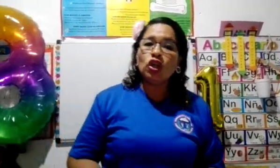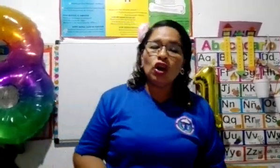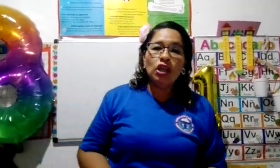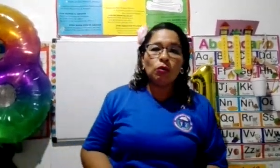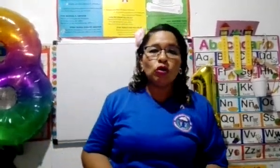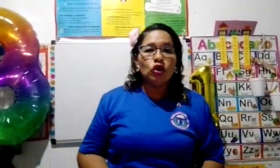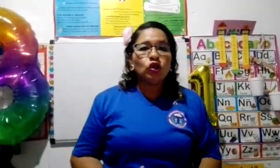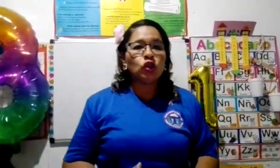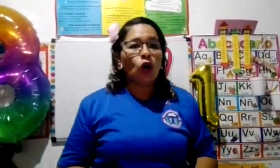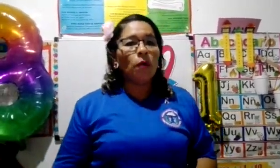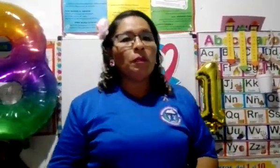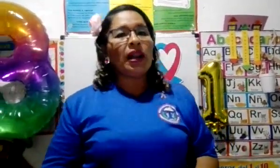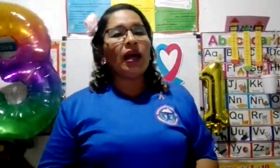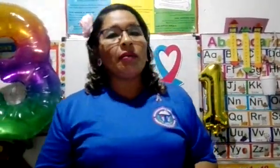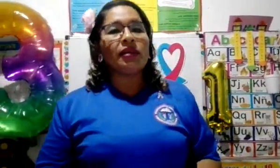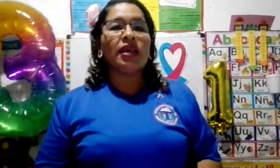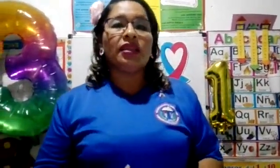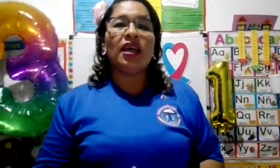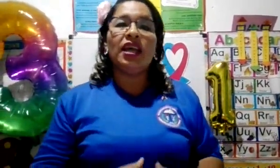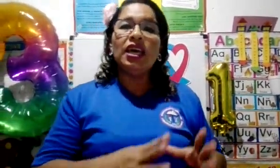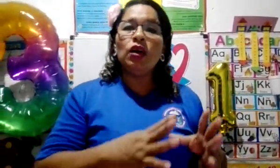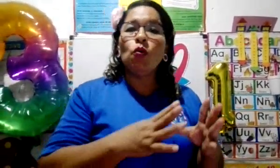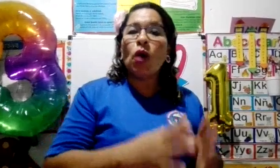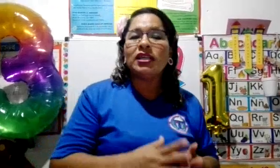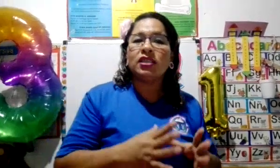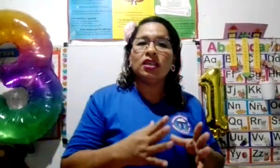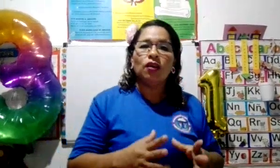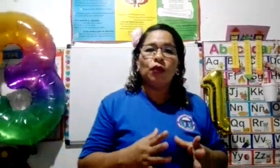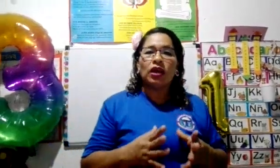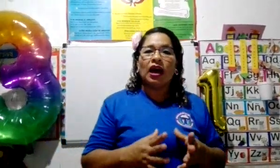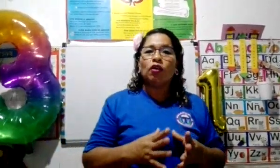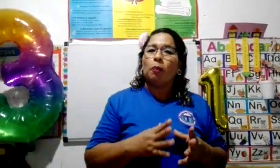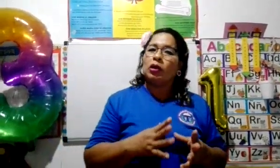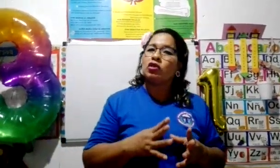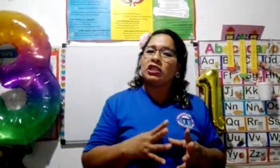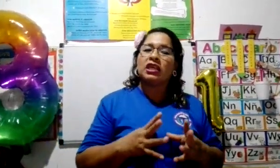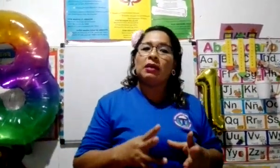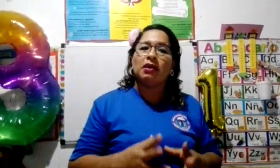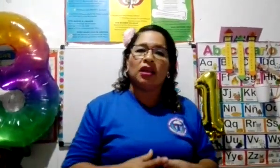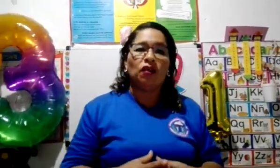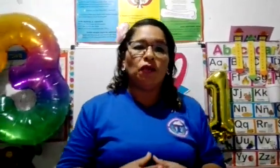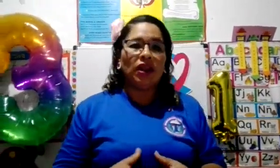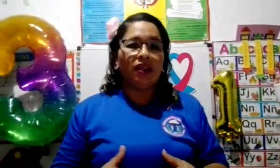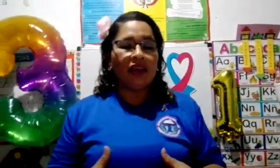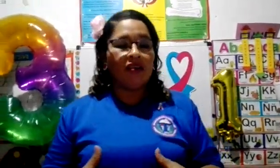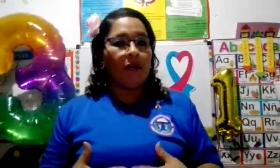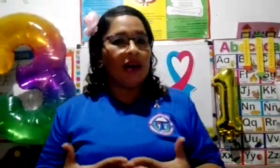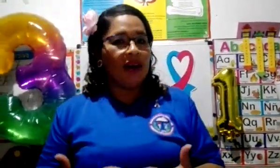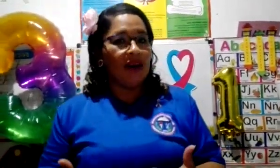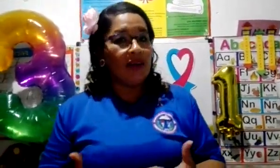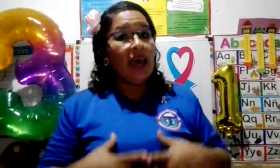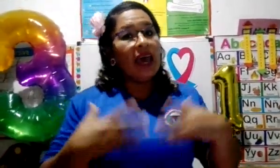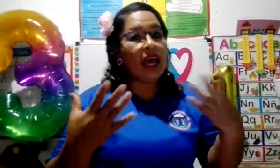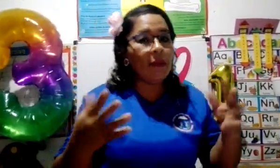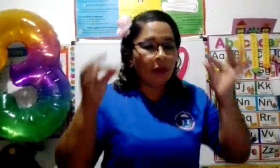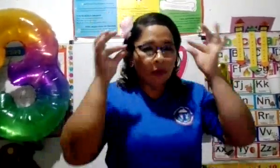sinónimos son palabras que tienen igual significado, pero se escriben de diferentes maneras. Ejemplo,